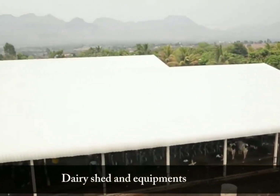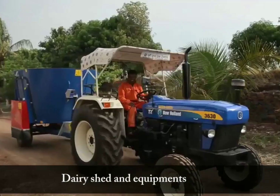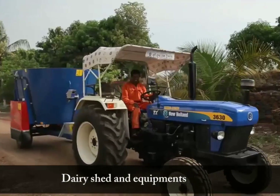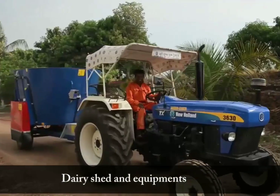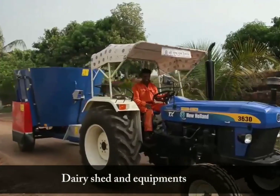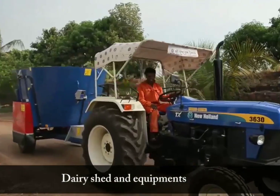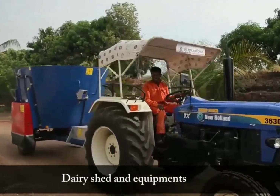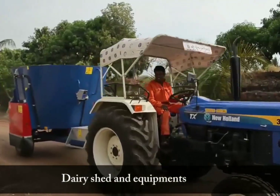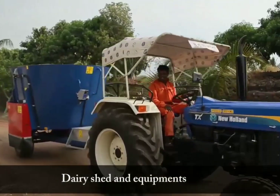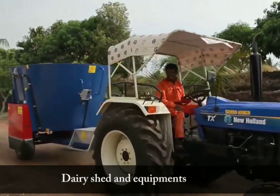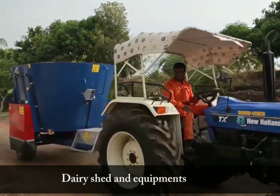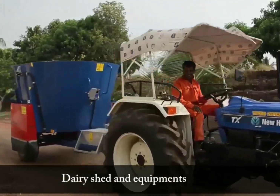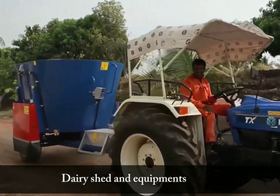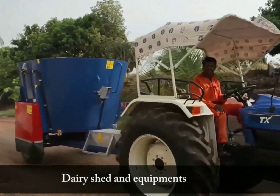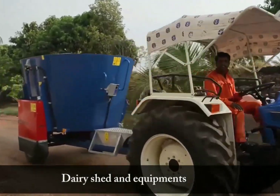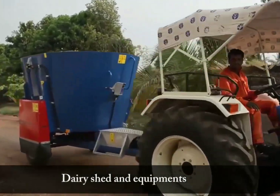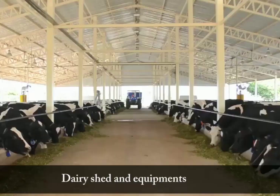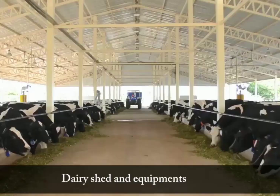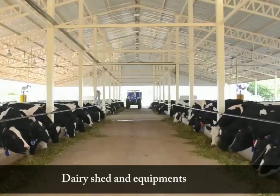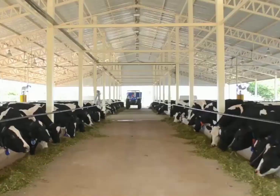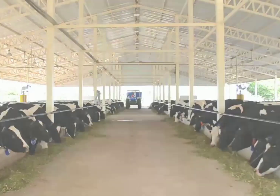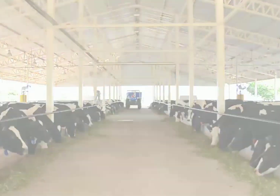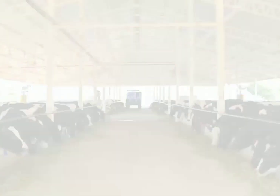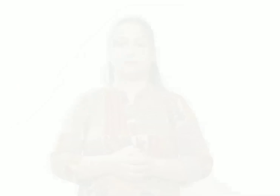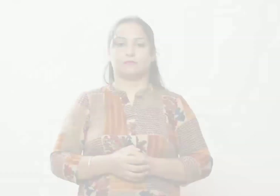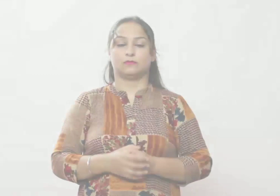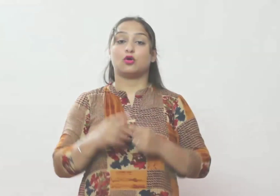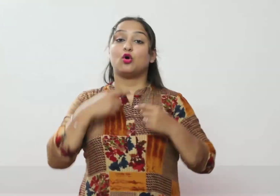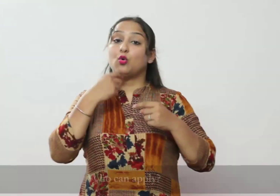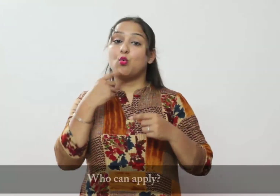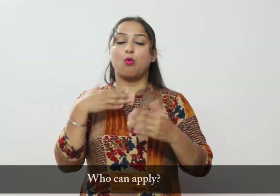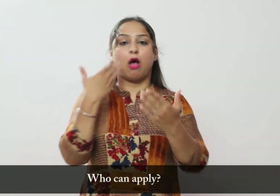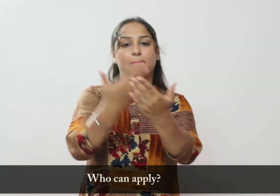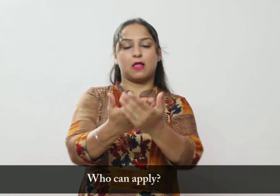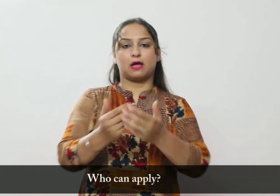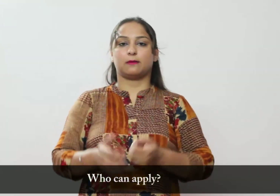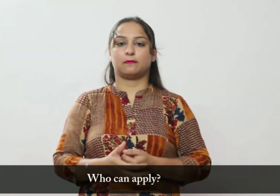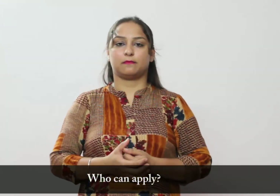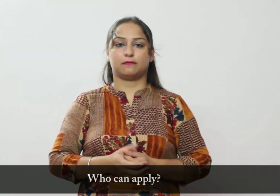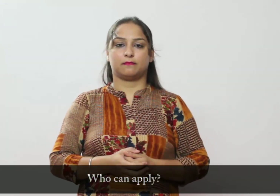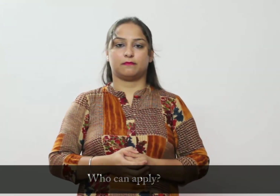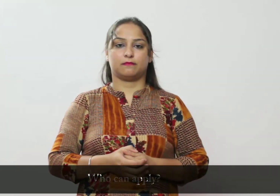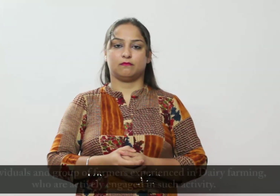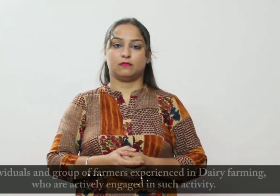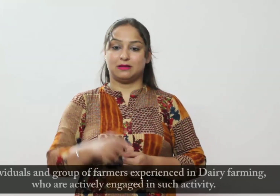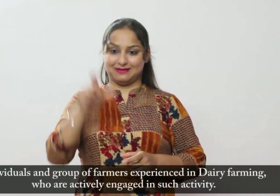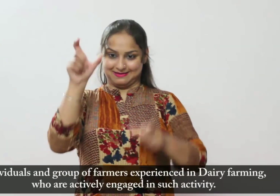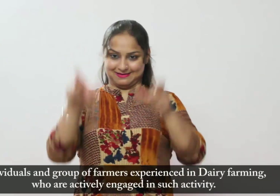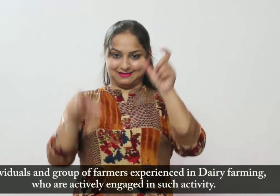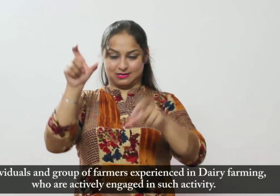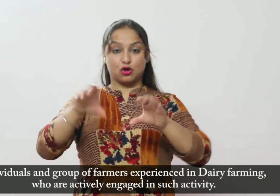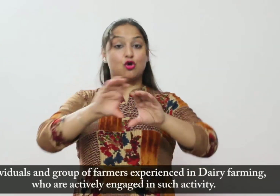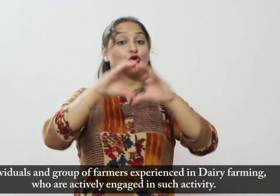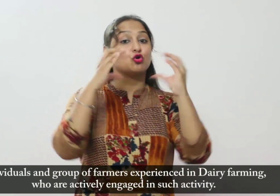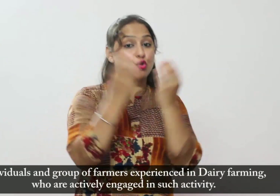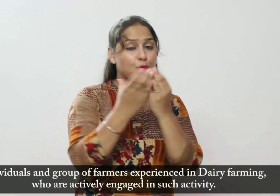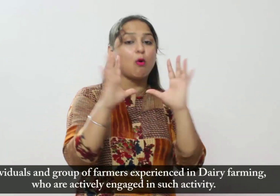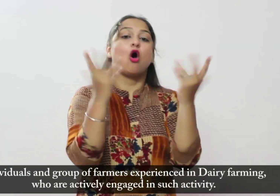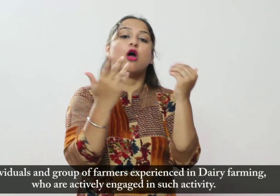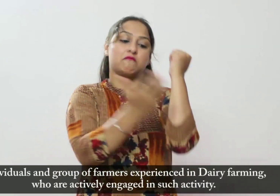डेयरी शेड और उपकरण कौन आवेदन कर सकता है? डेयरी फार्मिंग में अनुभवी और किसानों